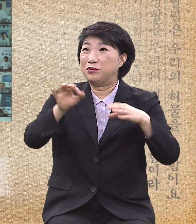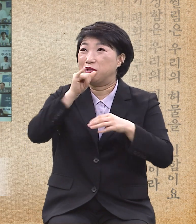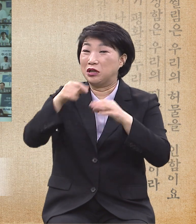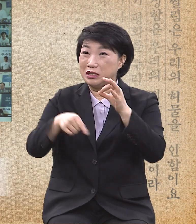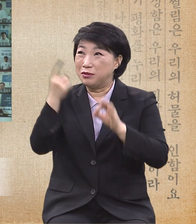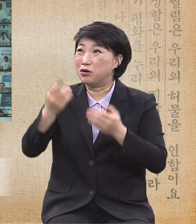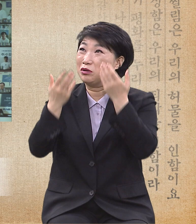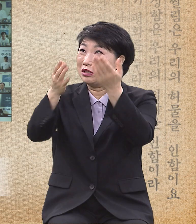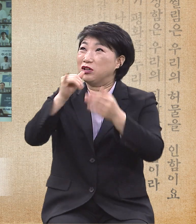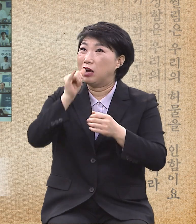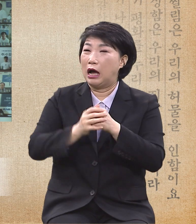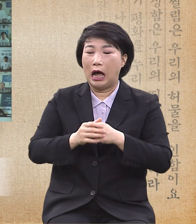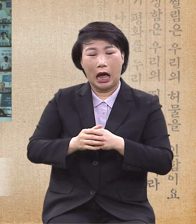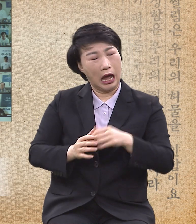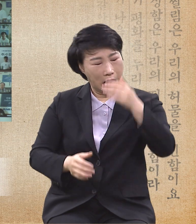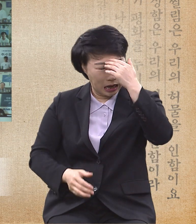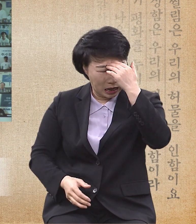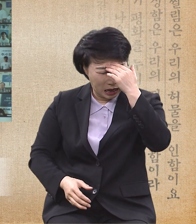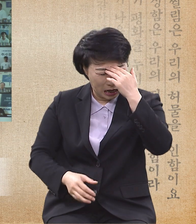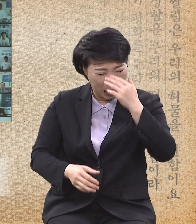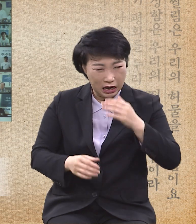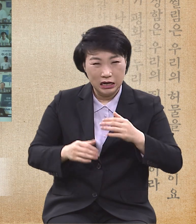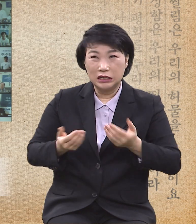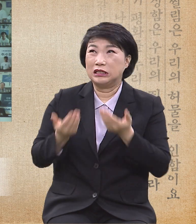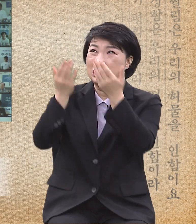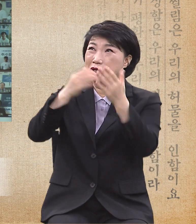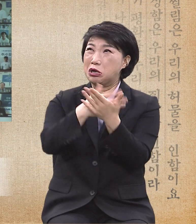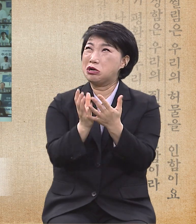왜 이렇게 밤낮 드리는 것이 많아?